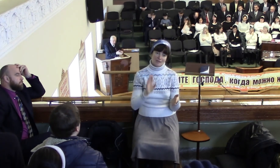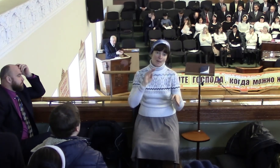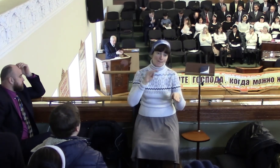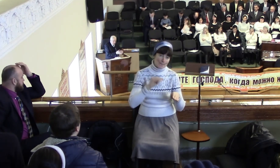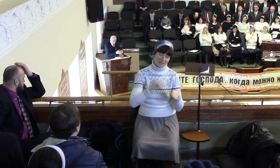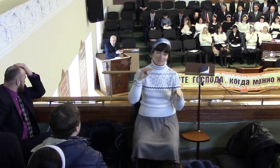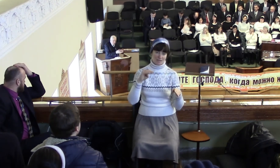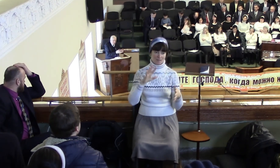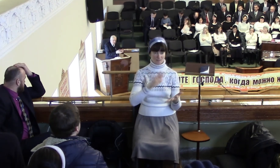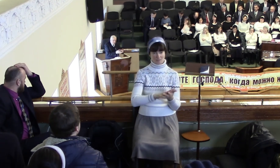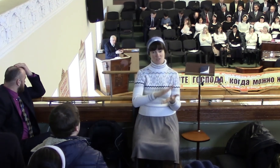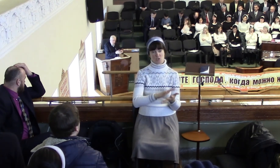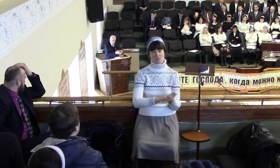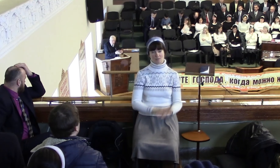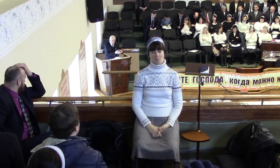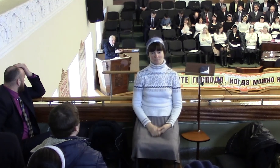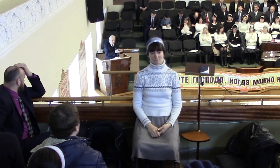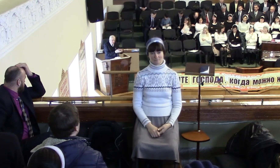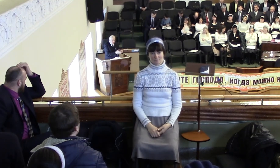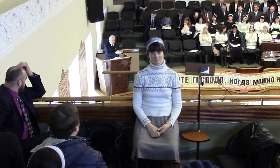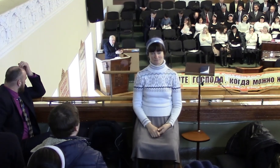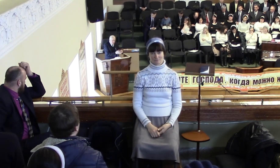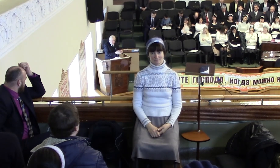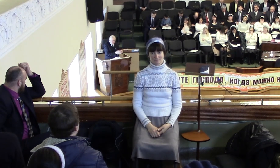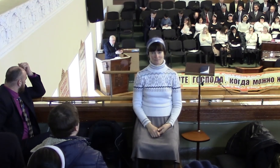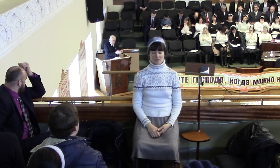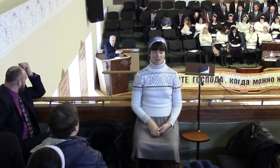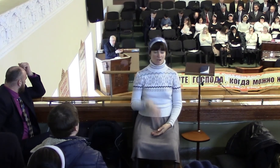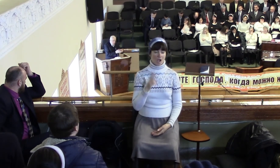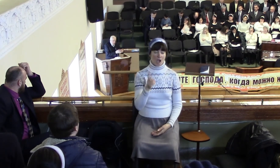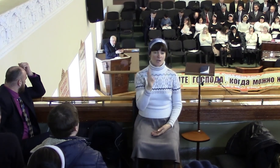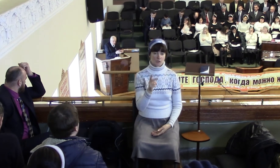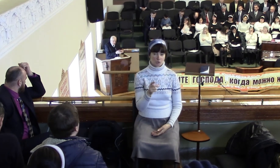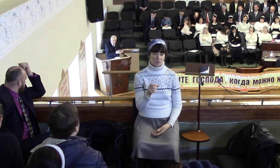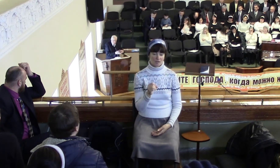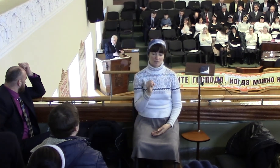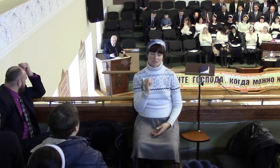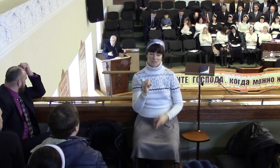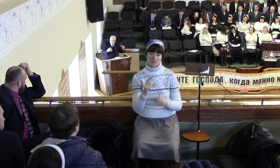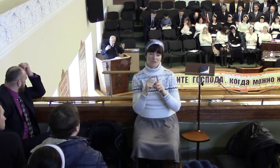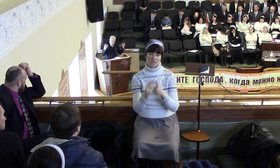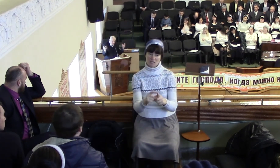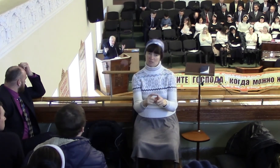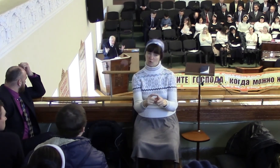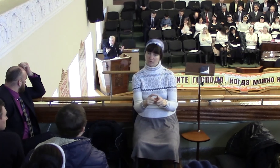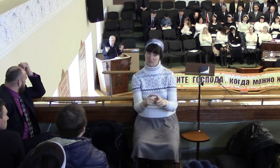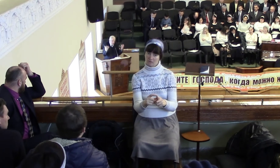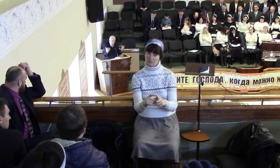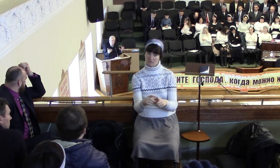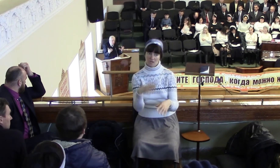общество, которое не верит в Бога, которое сквернословит. Уже школьники сегодня